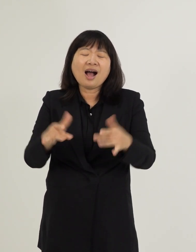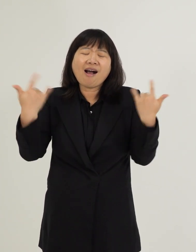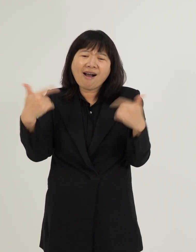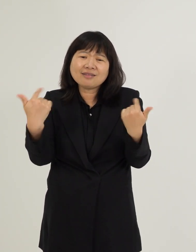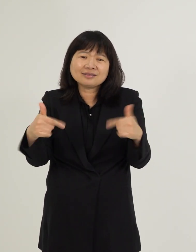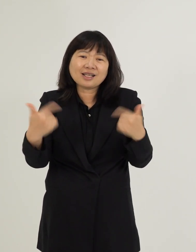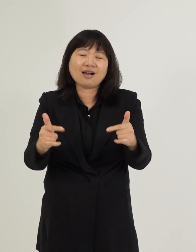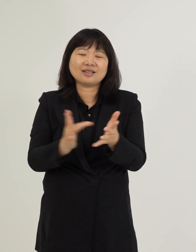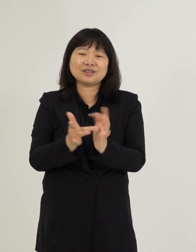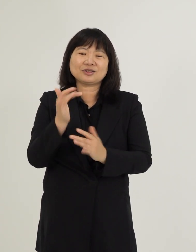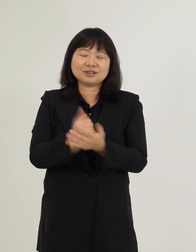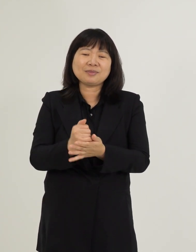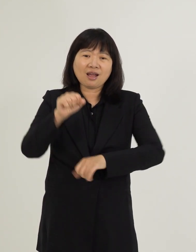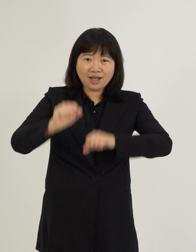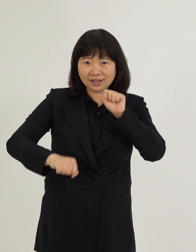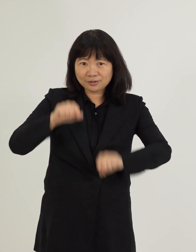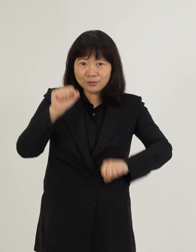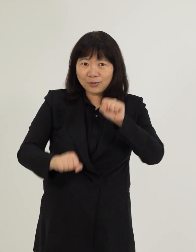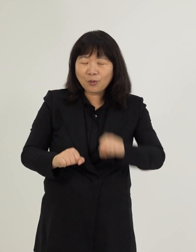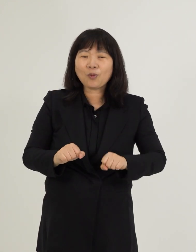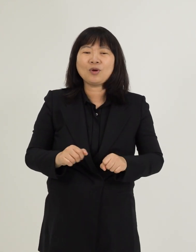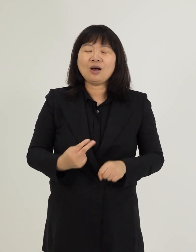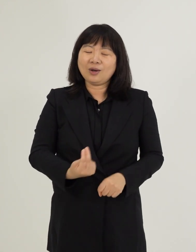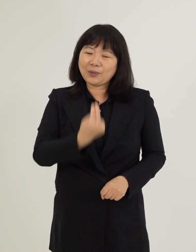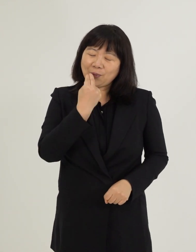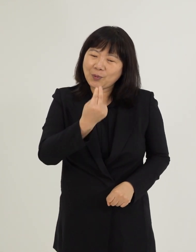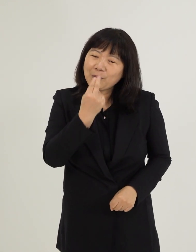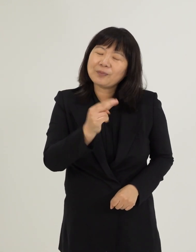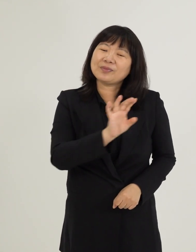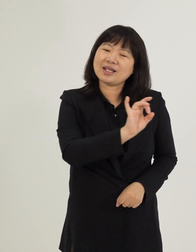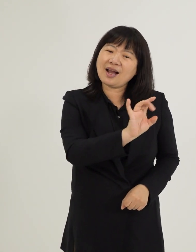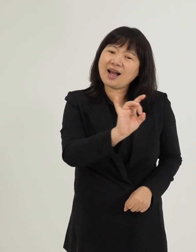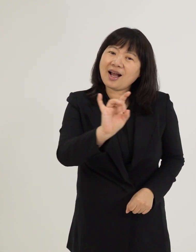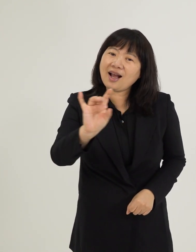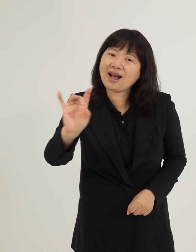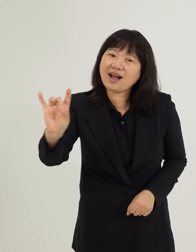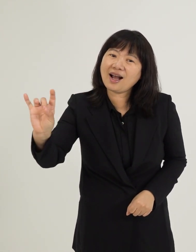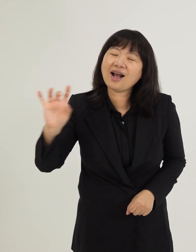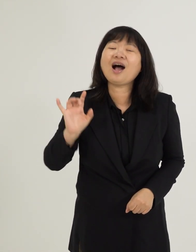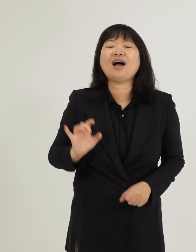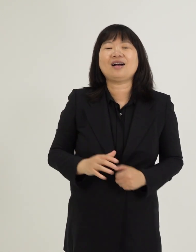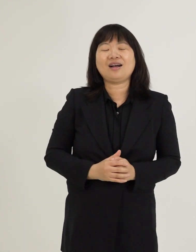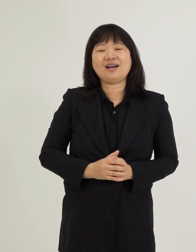예수님의 행동, 호흡 하나하나에 따라다니는